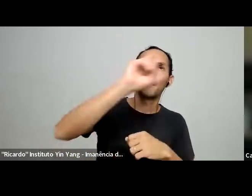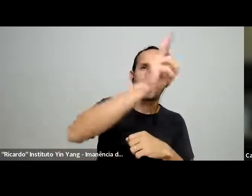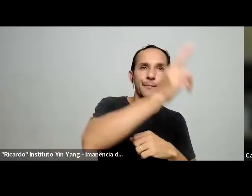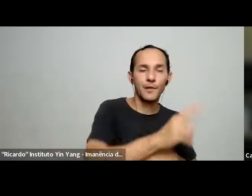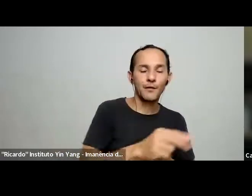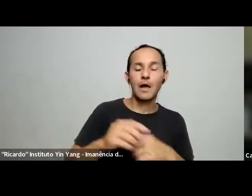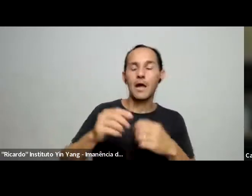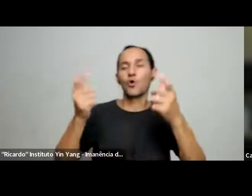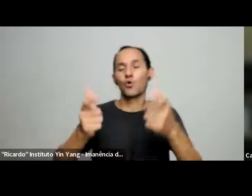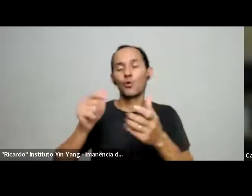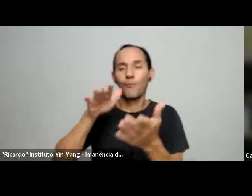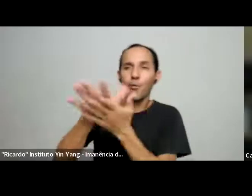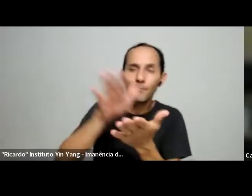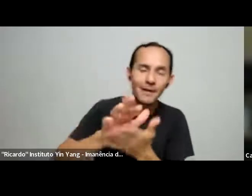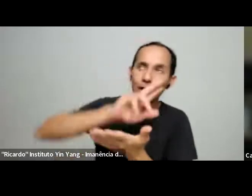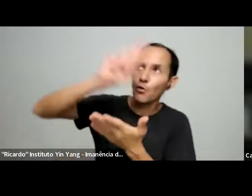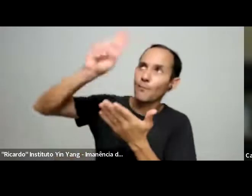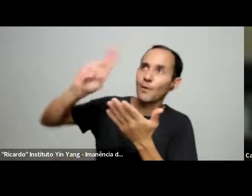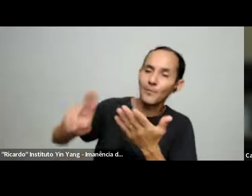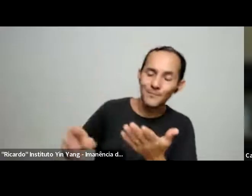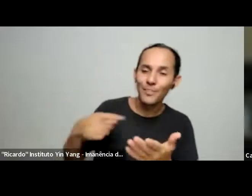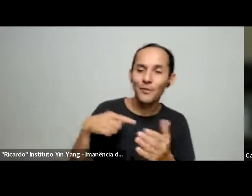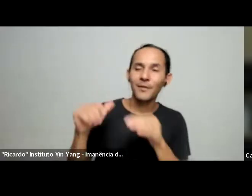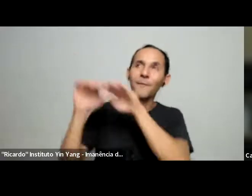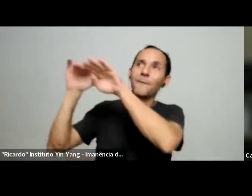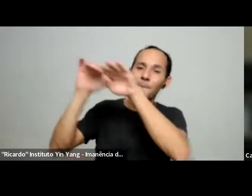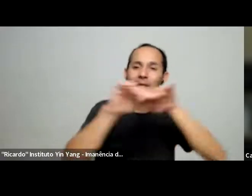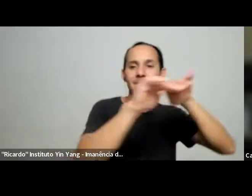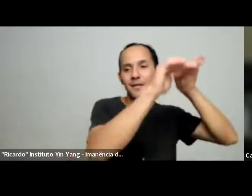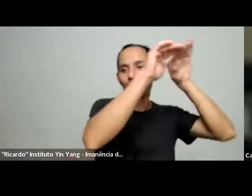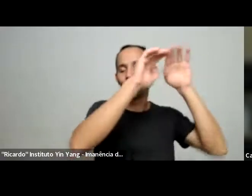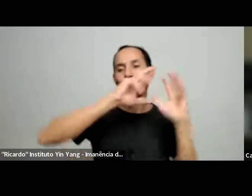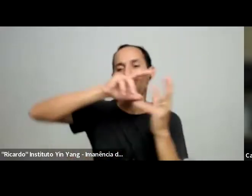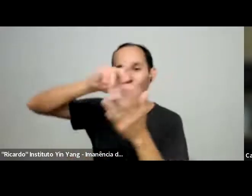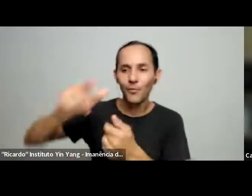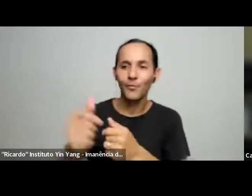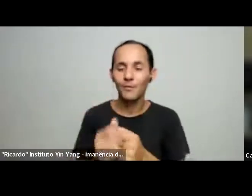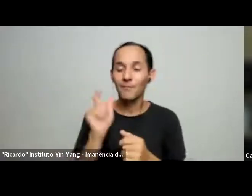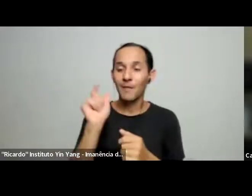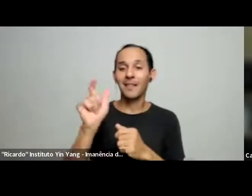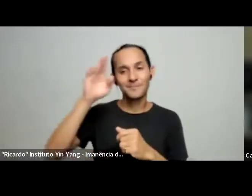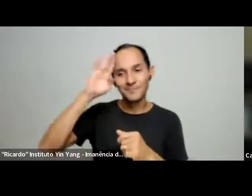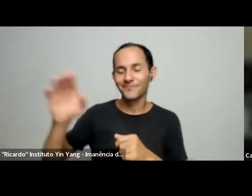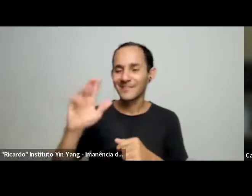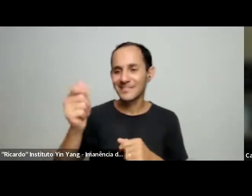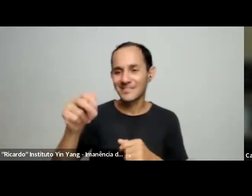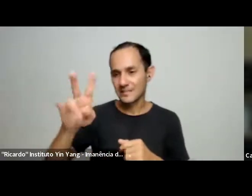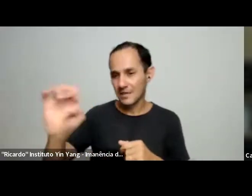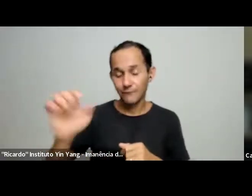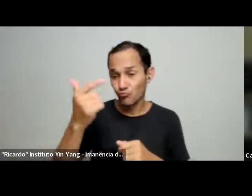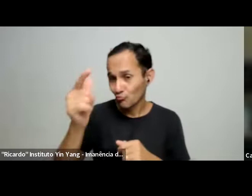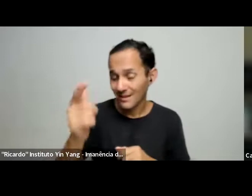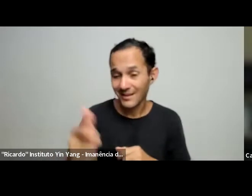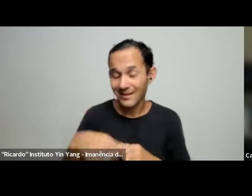lugar publica com um nome diferente. Você não tem uma padronização de palavras-chave e a dificuldade de encontrar